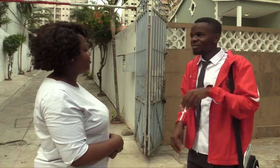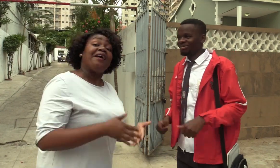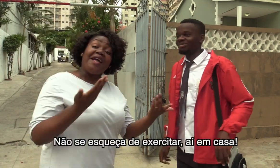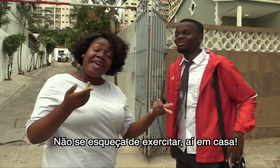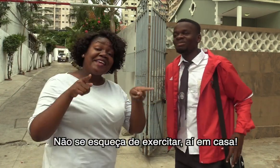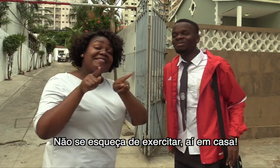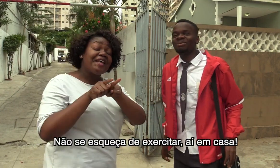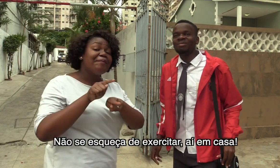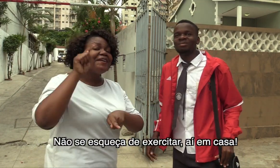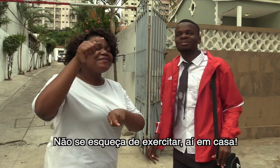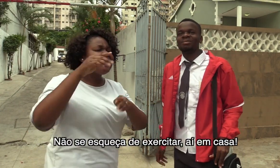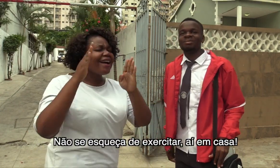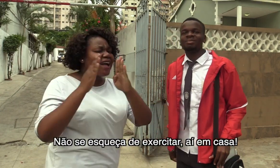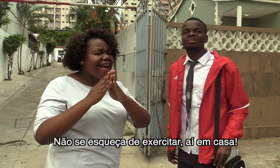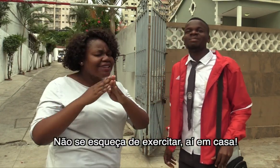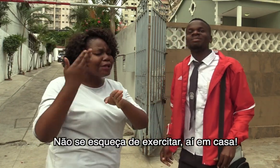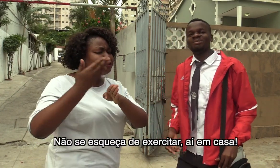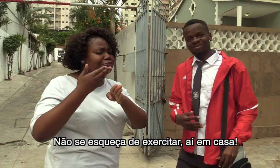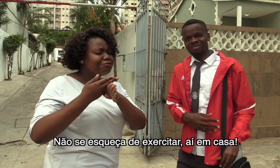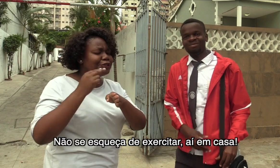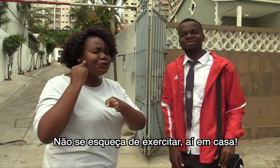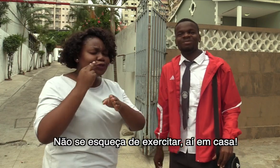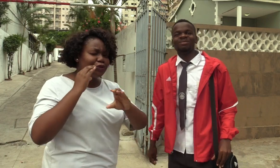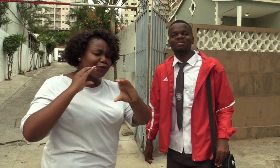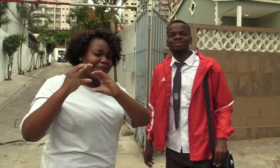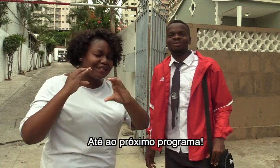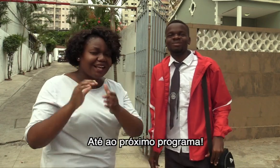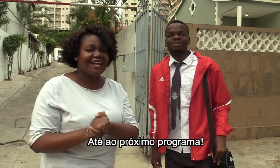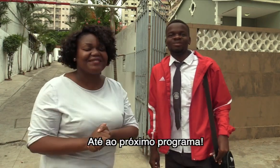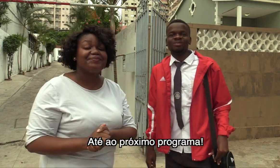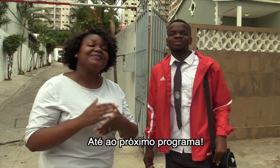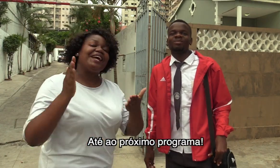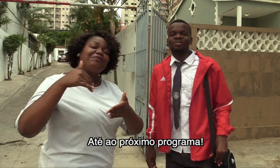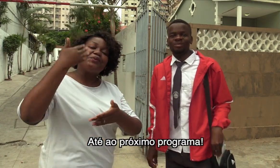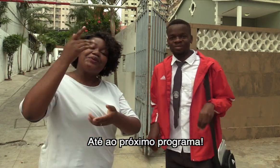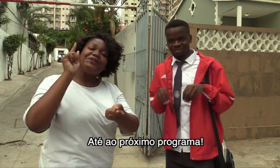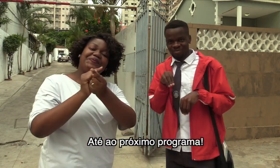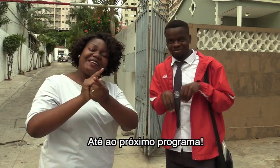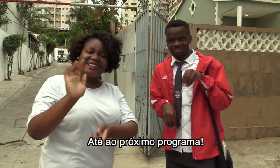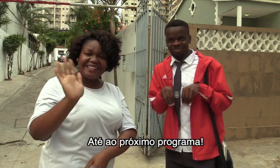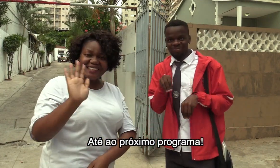Não se esqueça de exercitar aí em casa. Até o próximo programa.